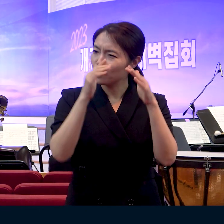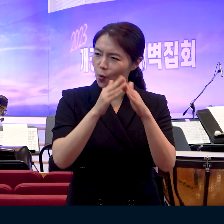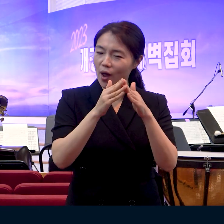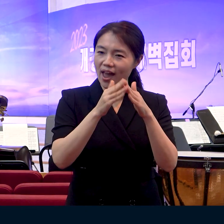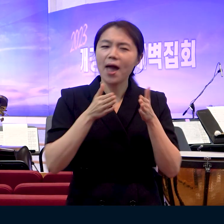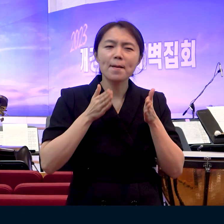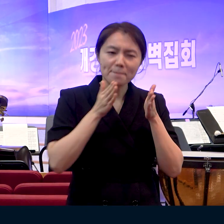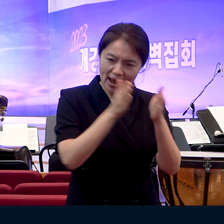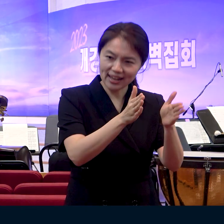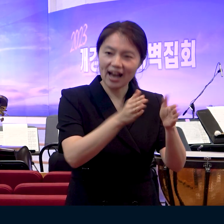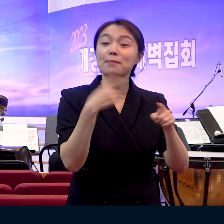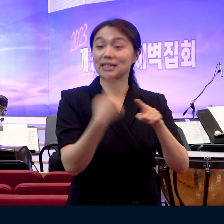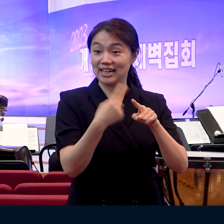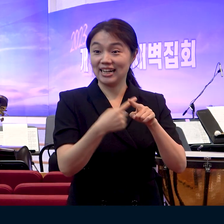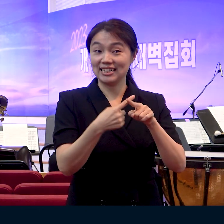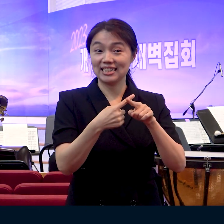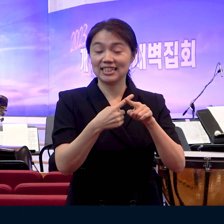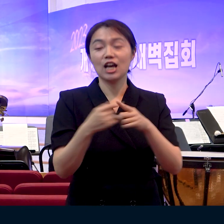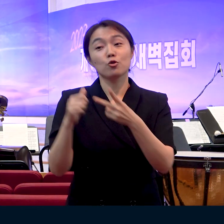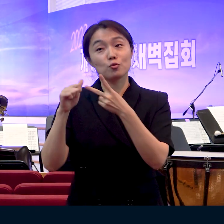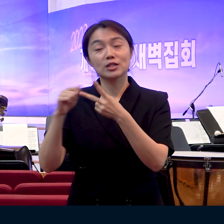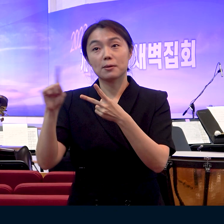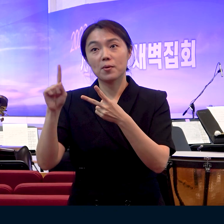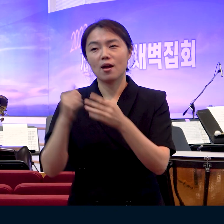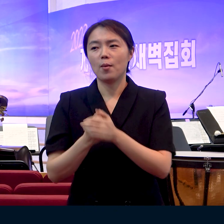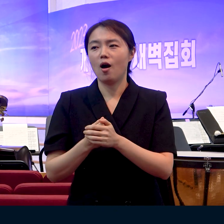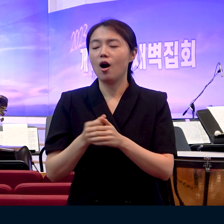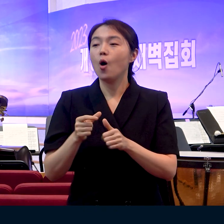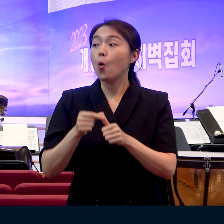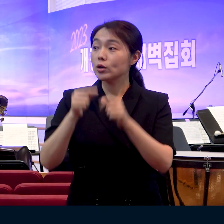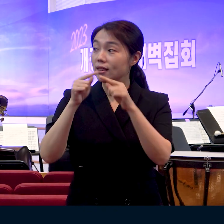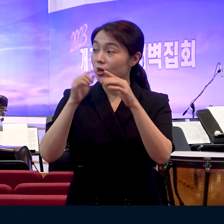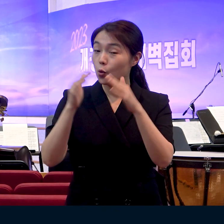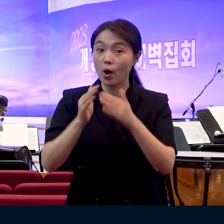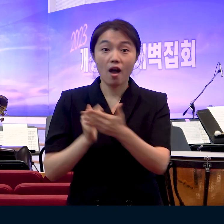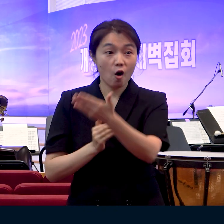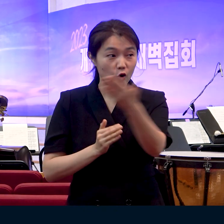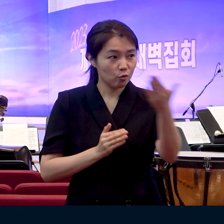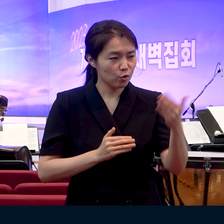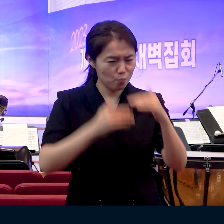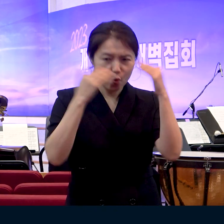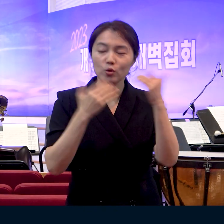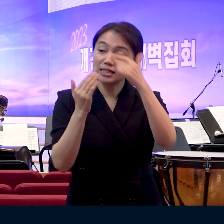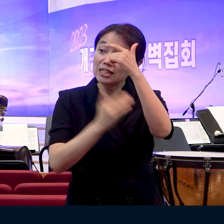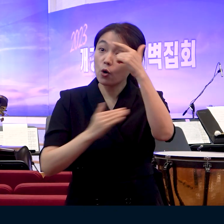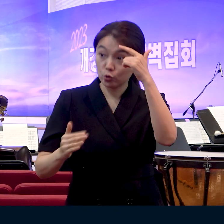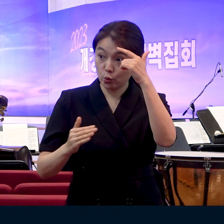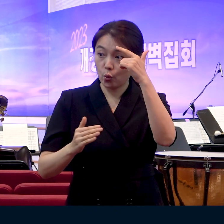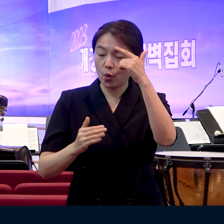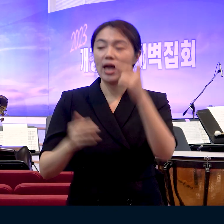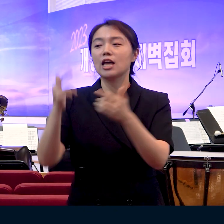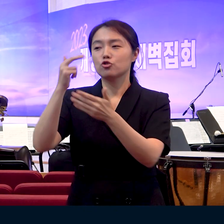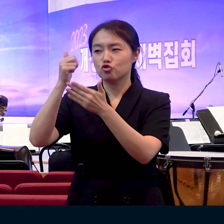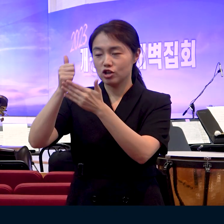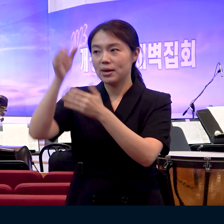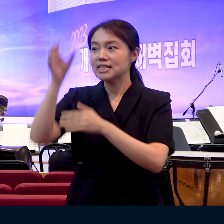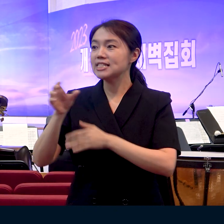그리고 또 한 가지는, 이것은 바로 우리 호산나의 모든 성도들이 주님의 십자가의 길을 따라가는